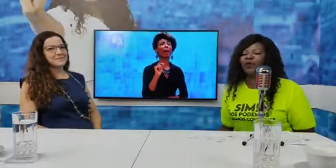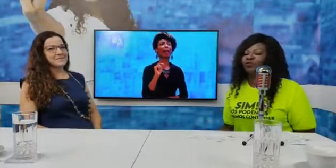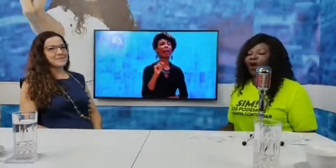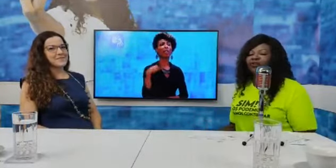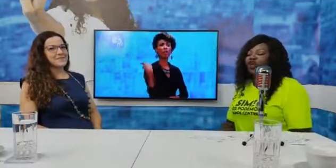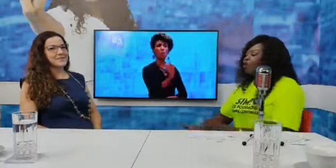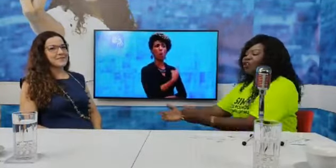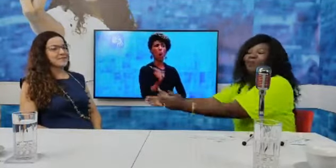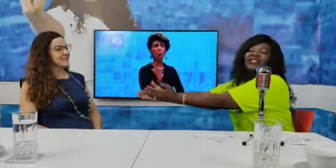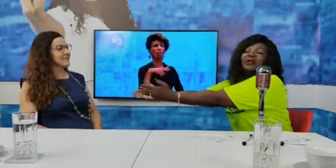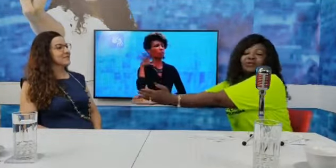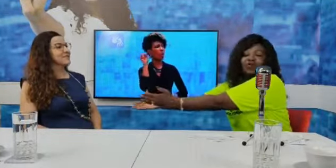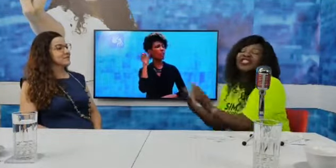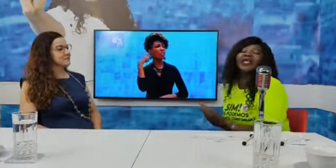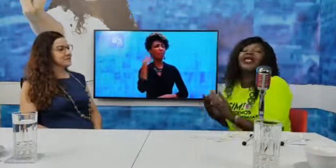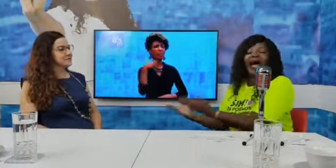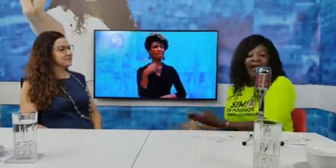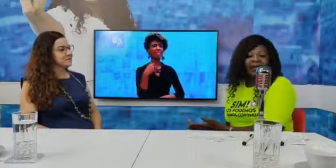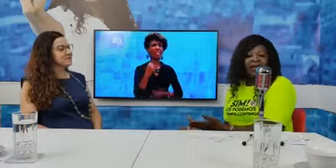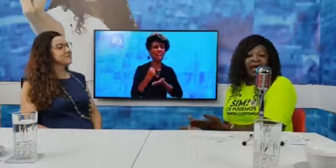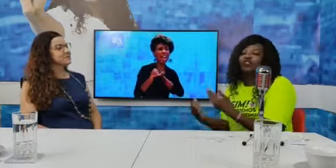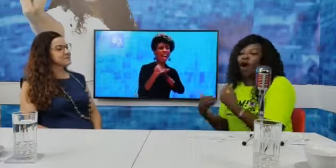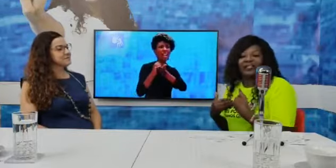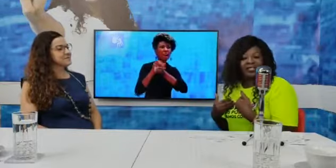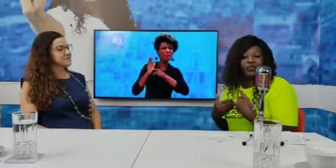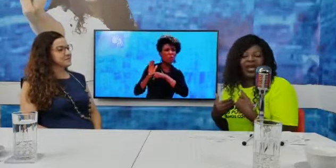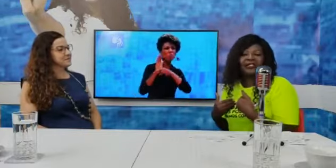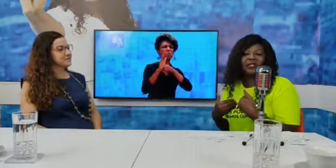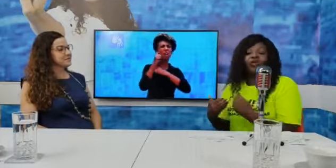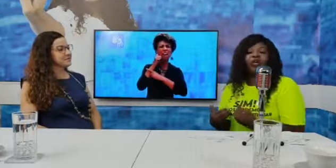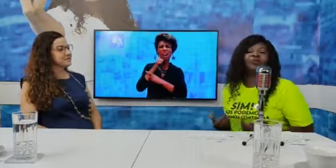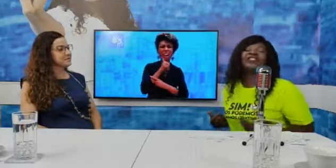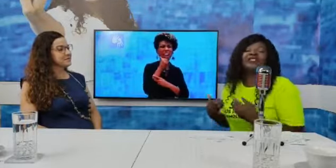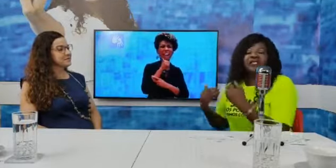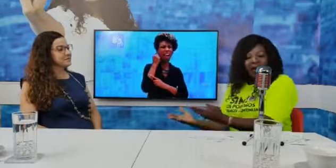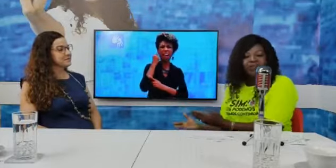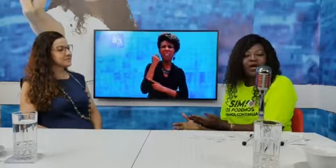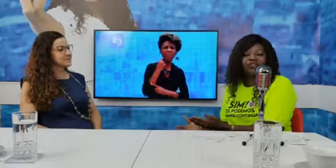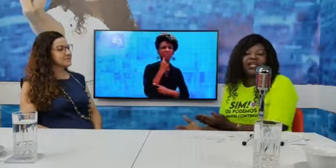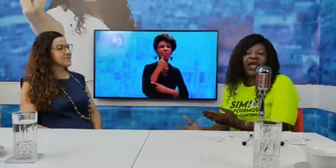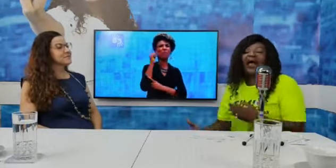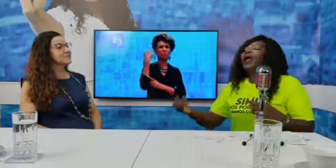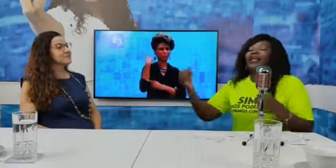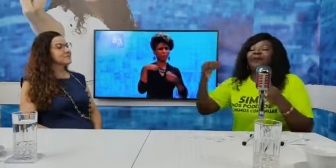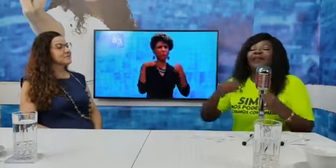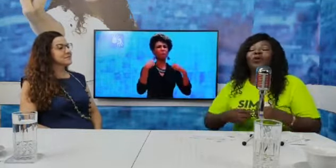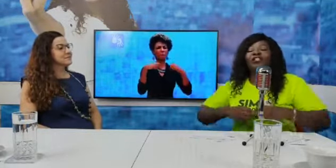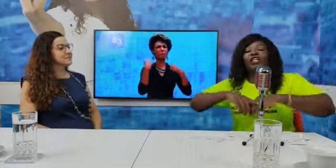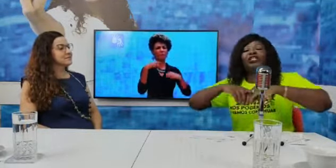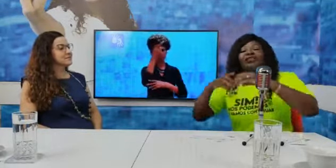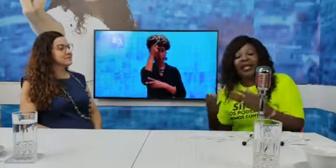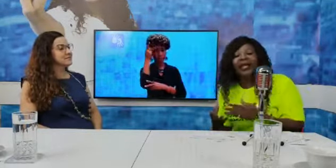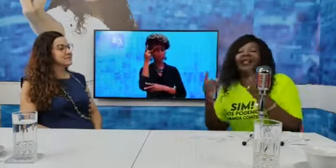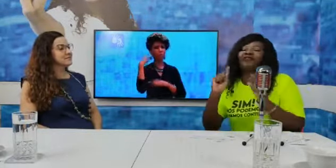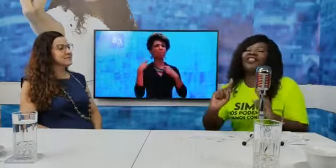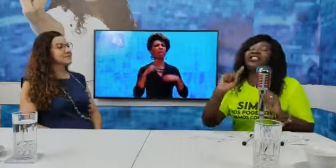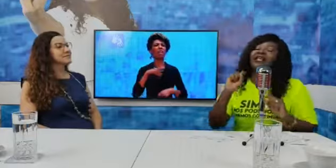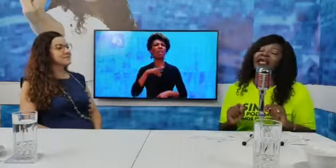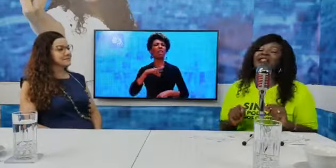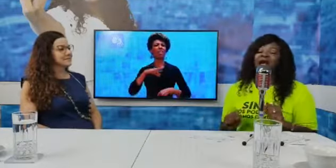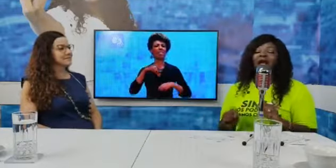precisamos abrir os olhos, nós precisamos auxiliar as nossas mulheres, nós precisamos auxiliar as pessoas que têm